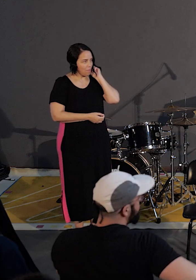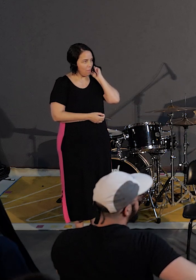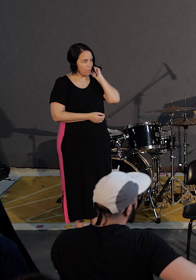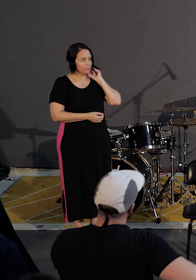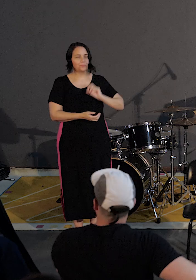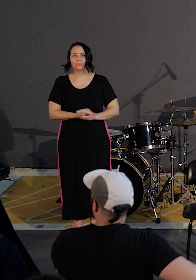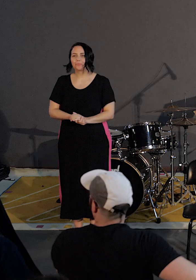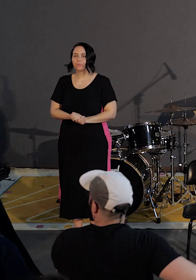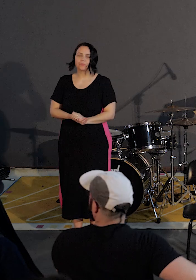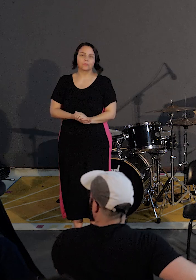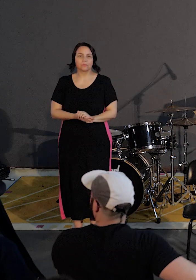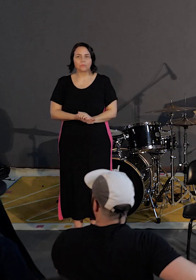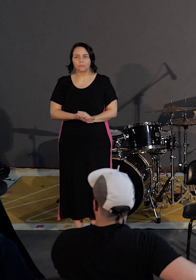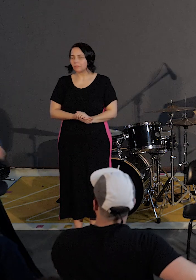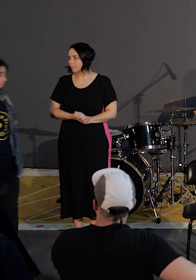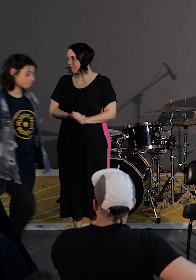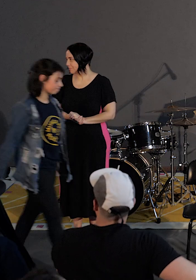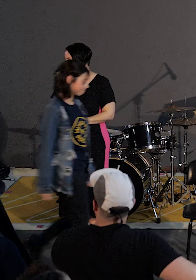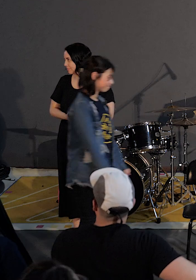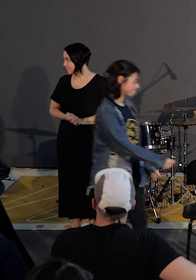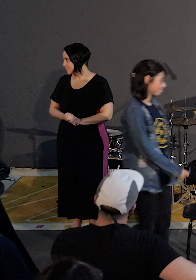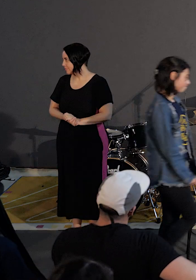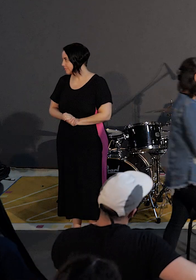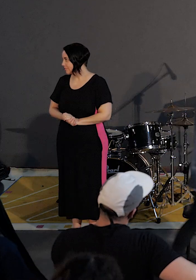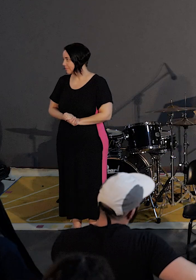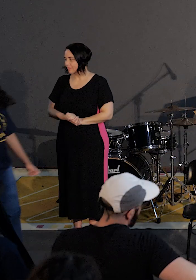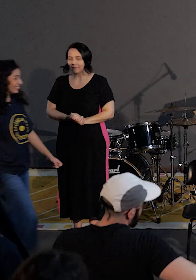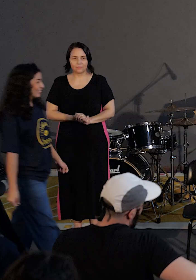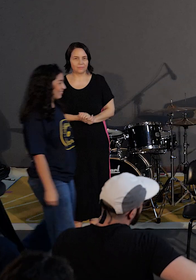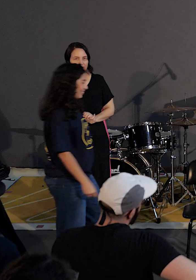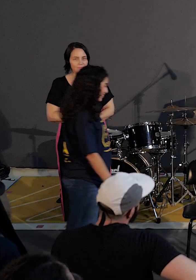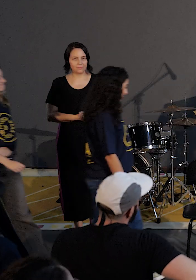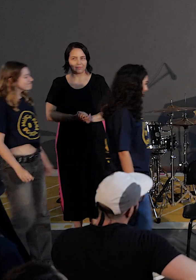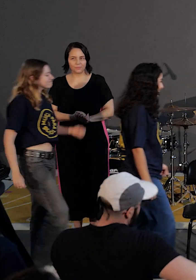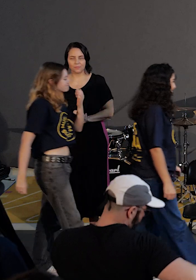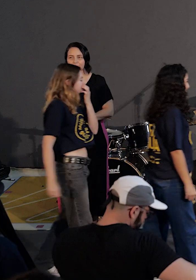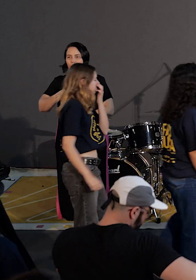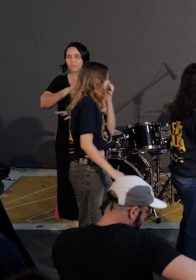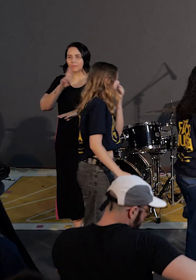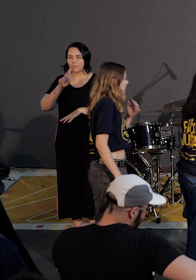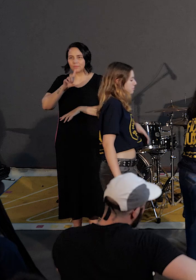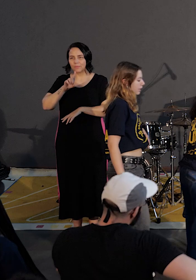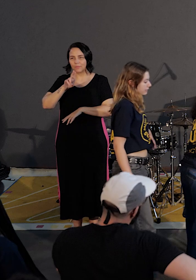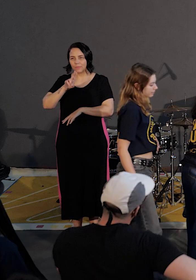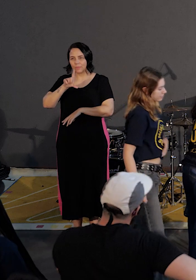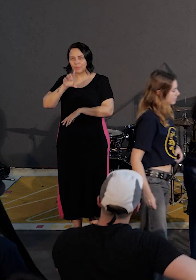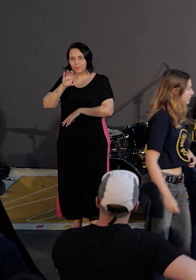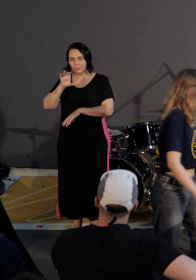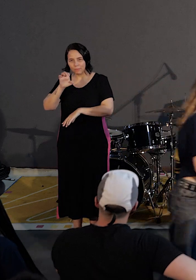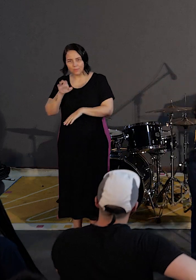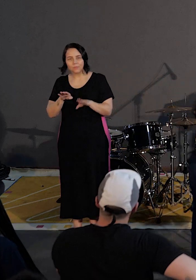Então agora teremos o nosso trio aqui, Dulce, seja bem-vinda, Marjorie e